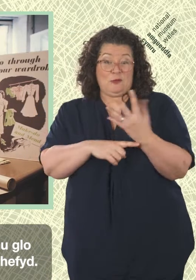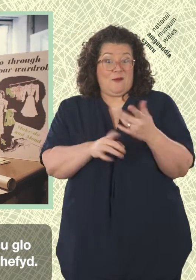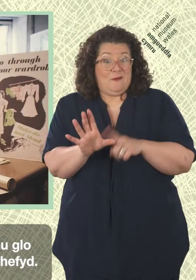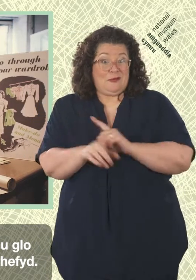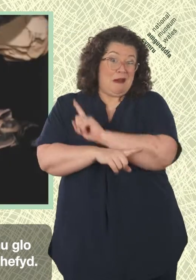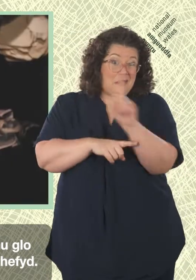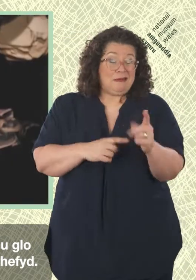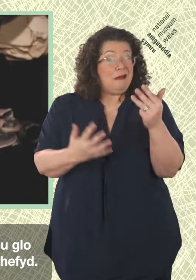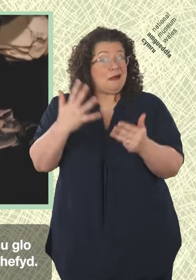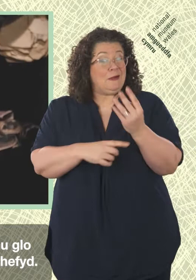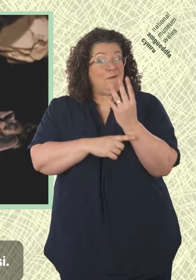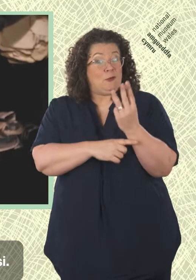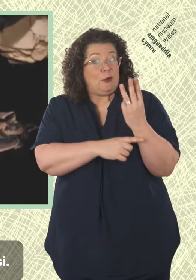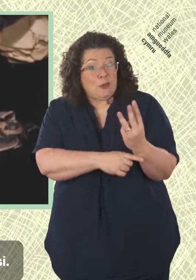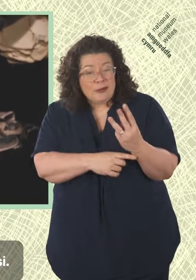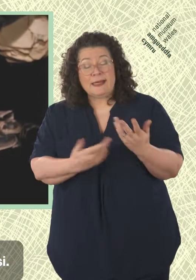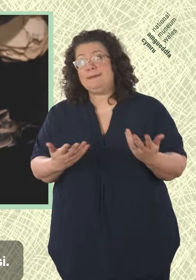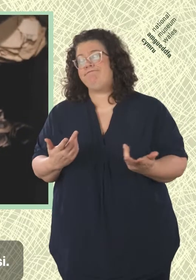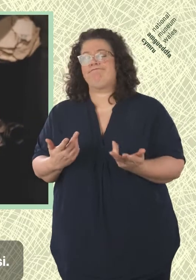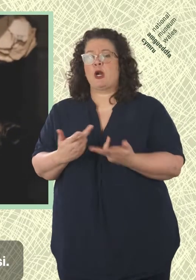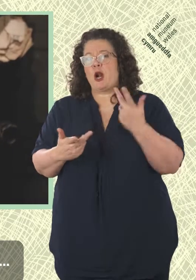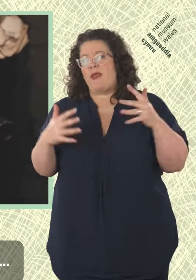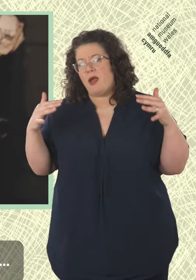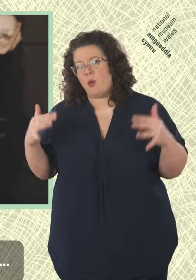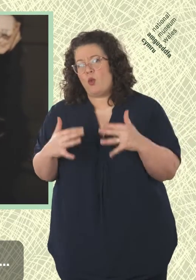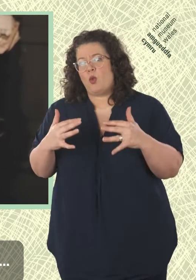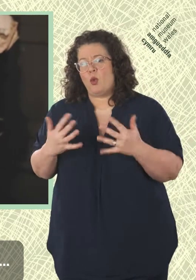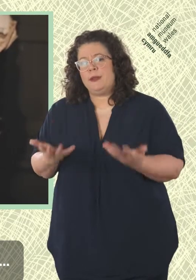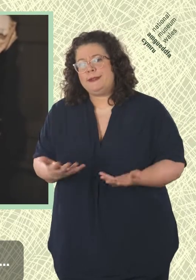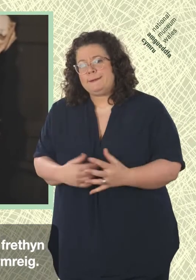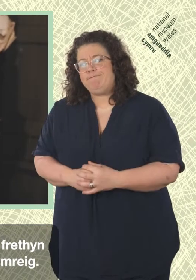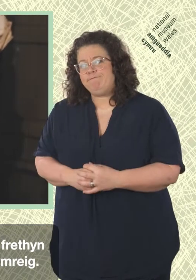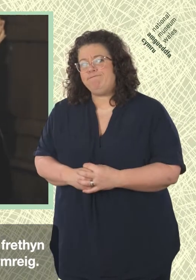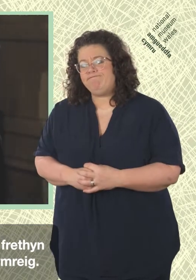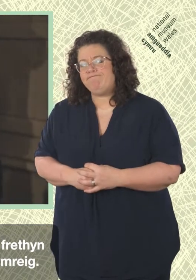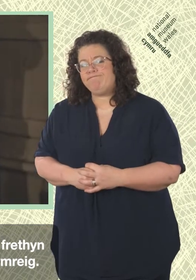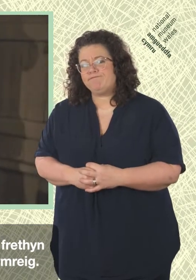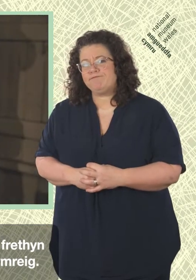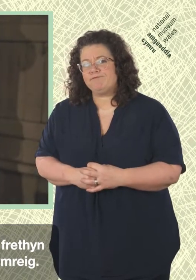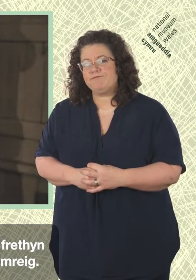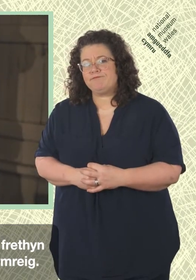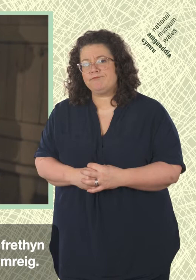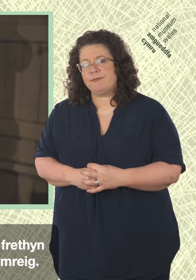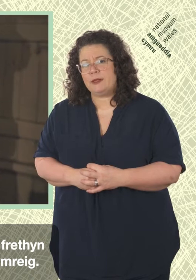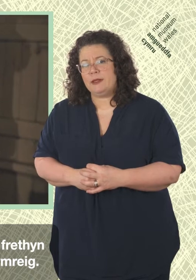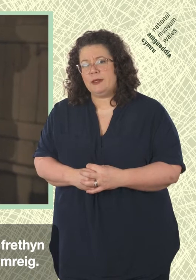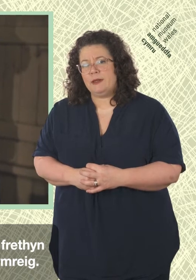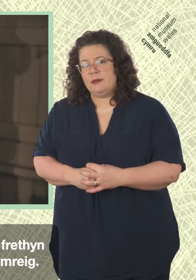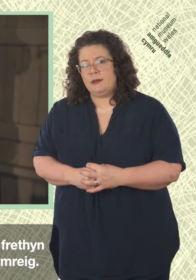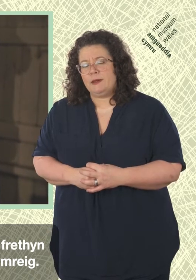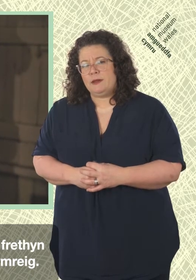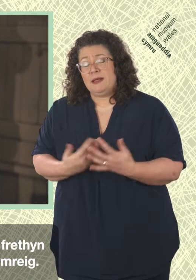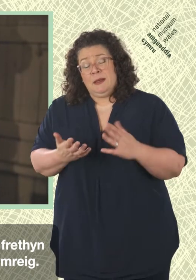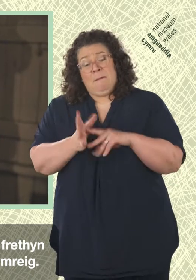Rhithiol hefyd. Oedd yn rili fisi. A chymod beth, o'n i'n gwerthu lot o brethyn Cymreig